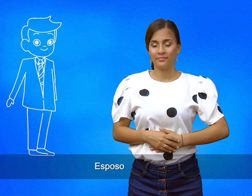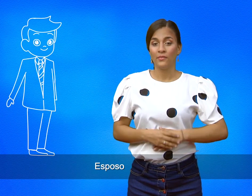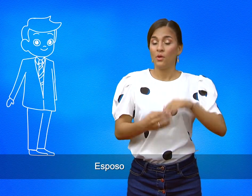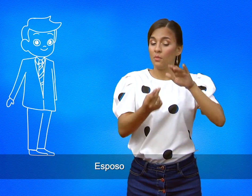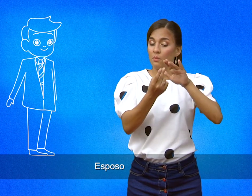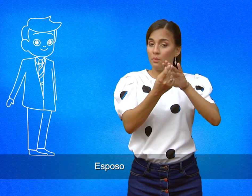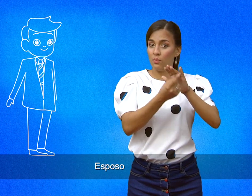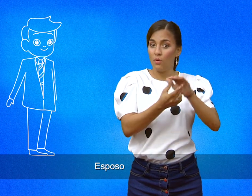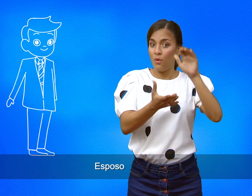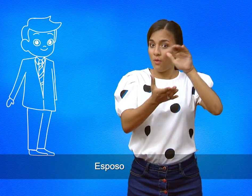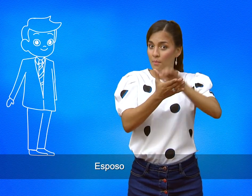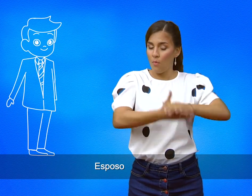Esposo.